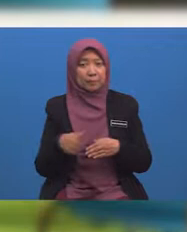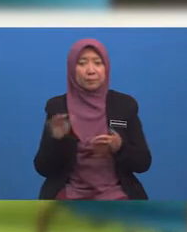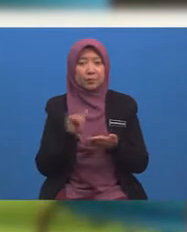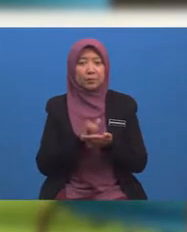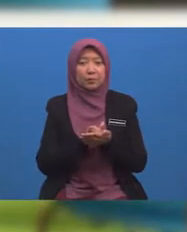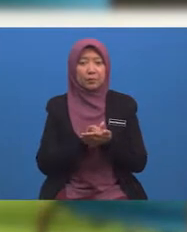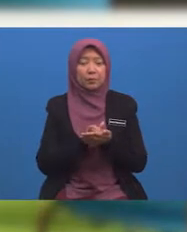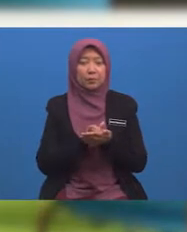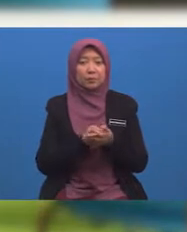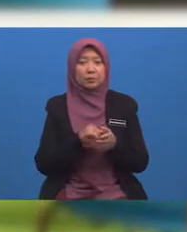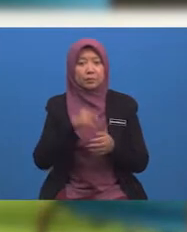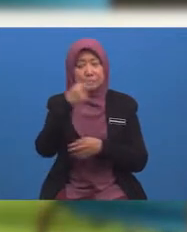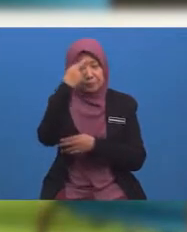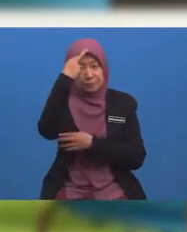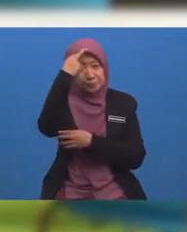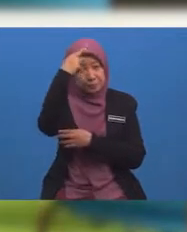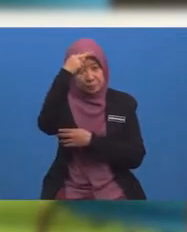Kemudian Rasulullah bersabda,